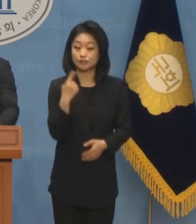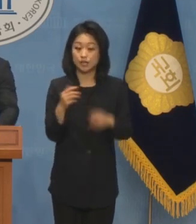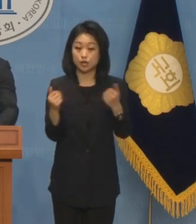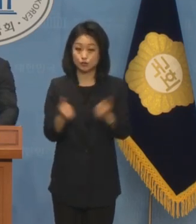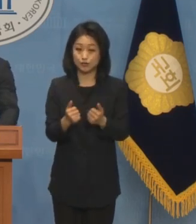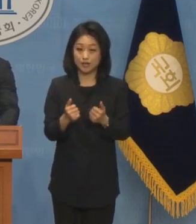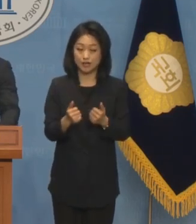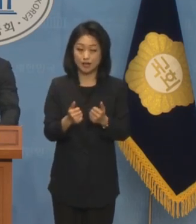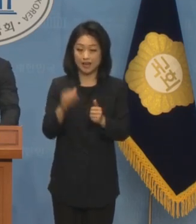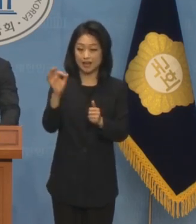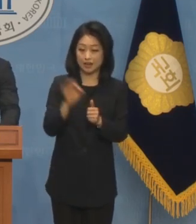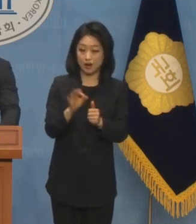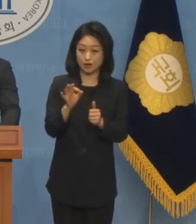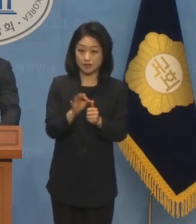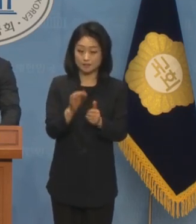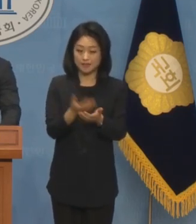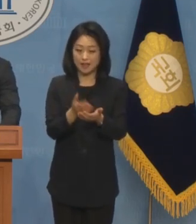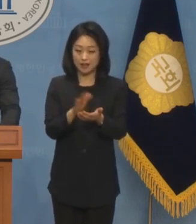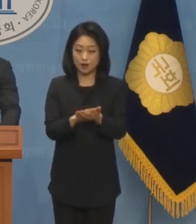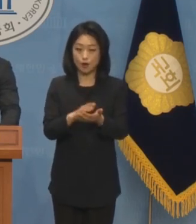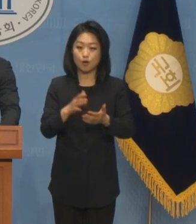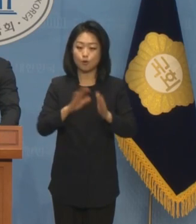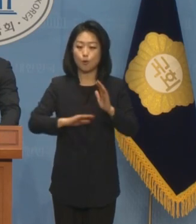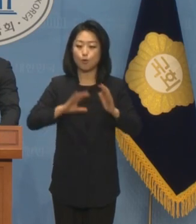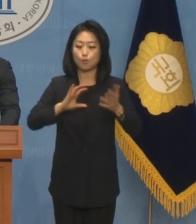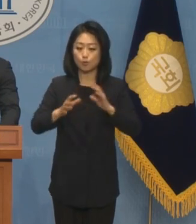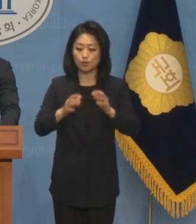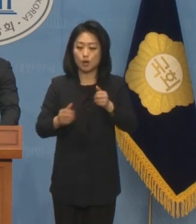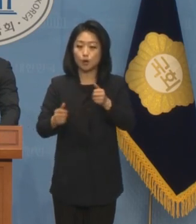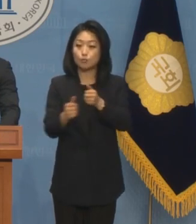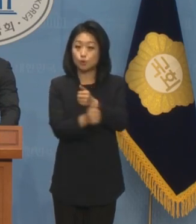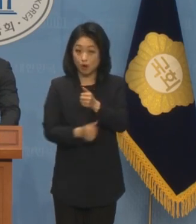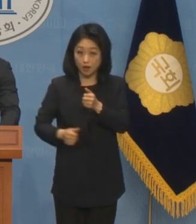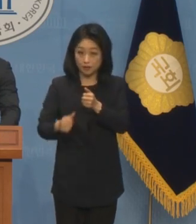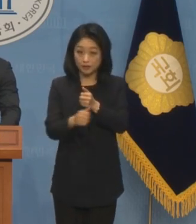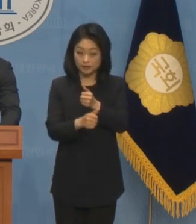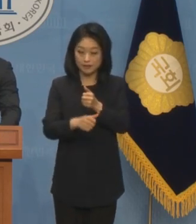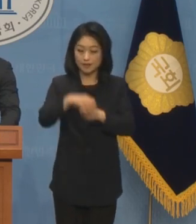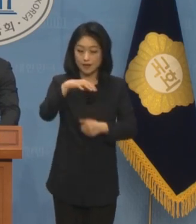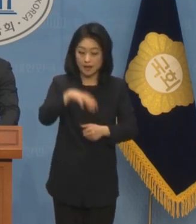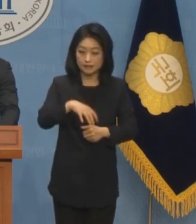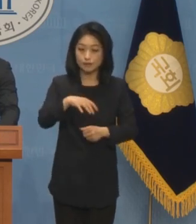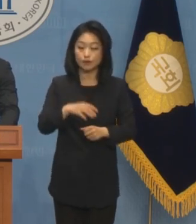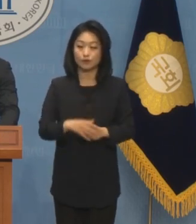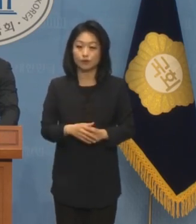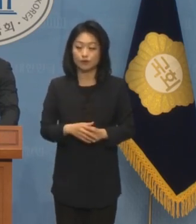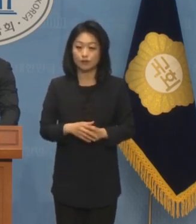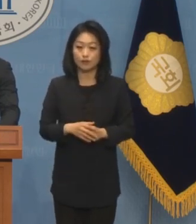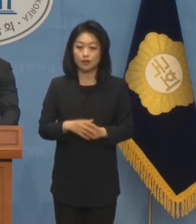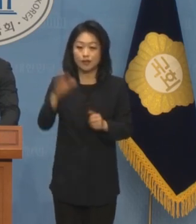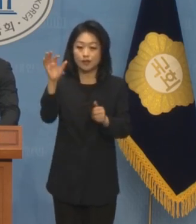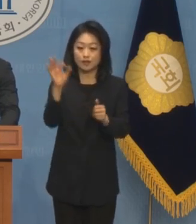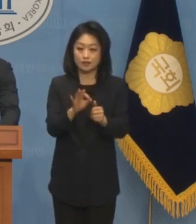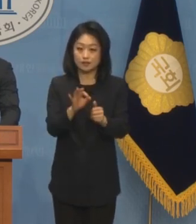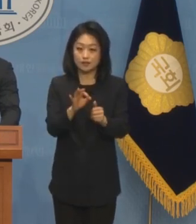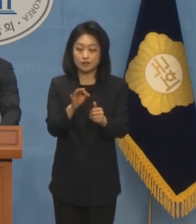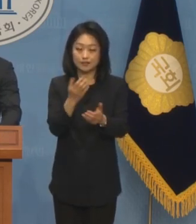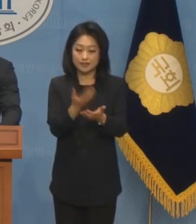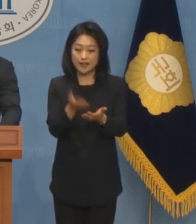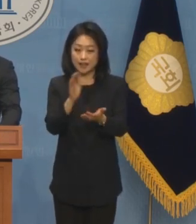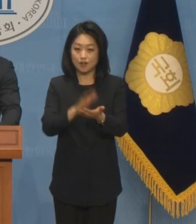연금 개혁 특이 공론화 위원회가 500여 명의 시민 대표단의 토론 결과를 국회 연금 특기에